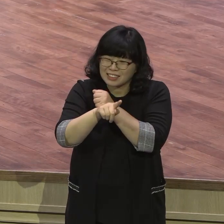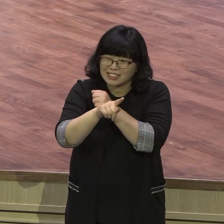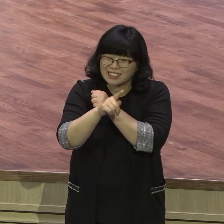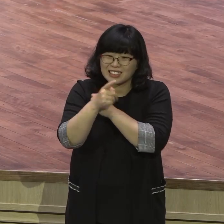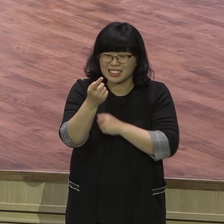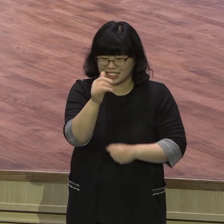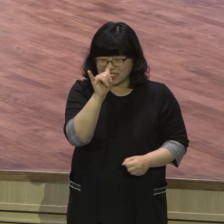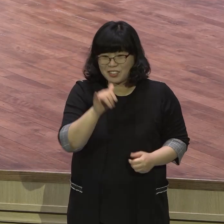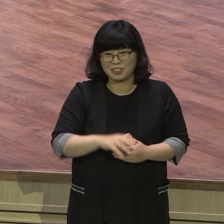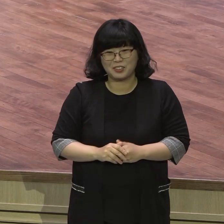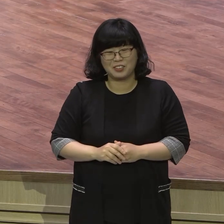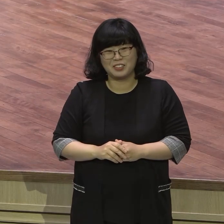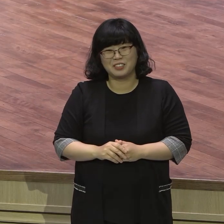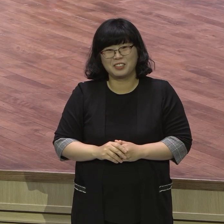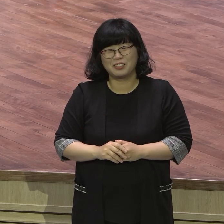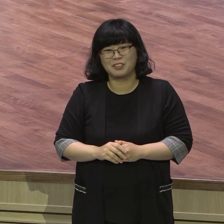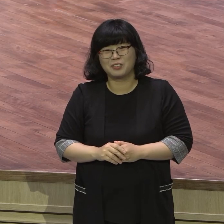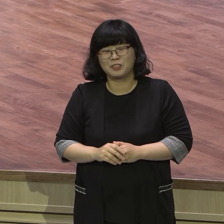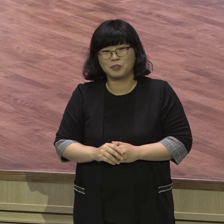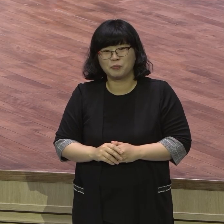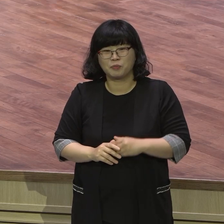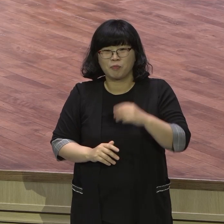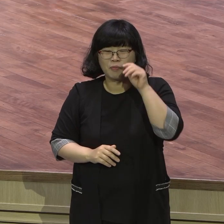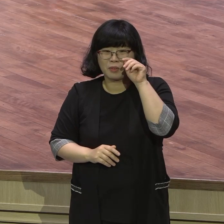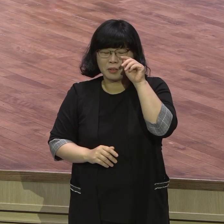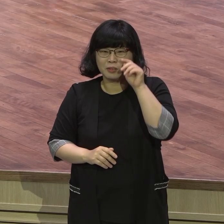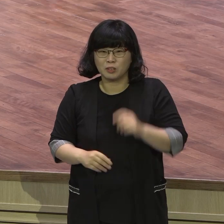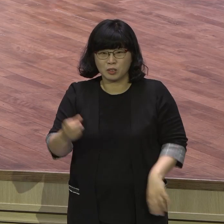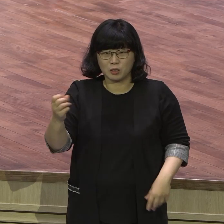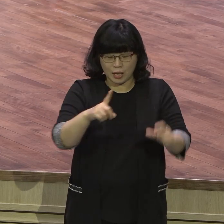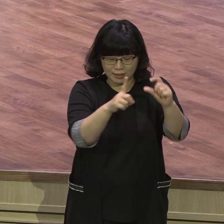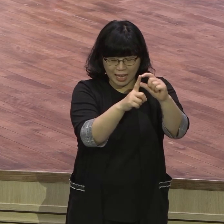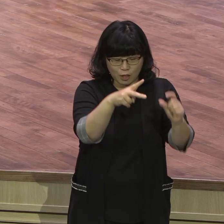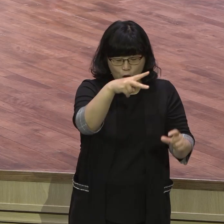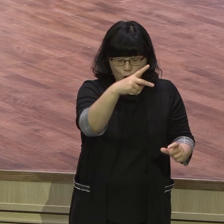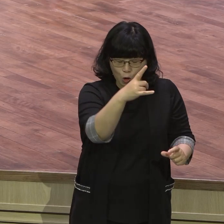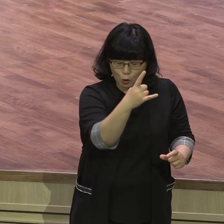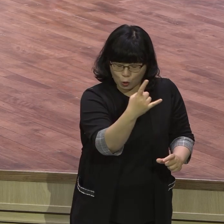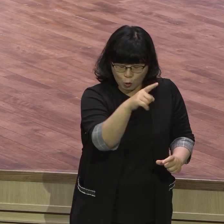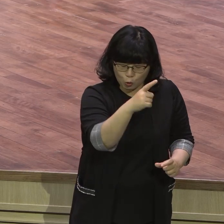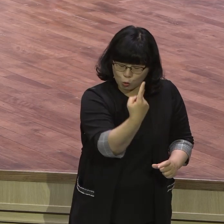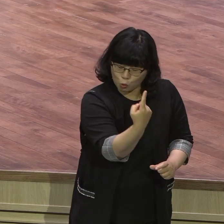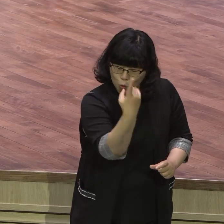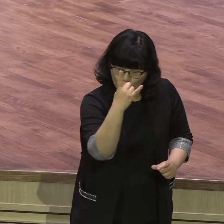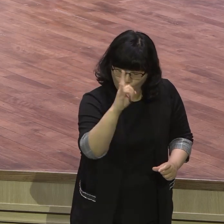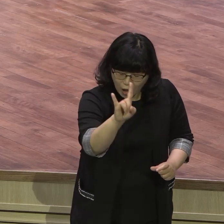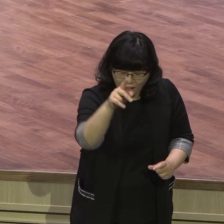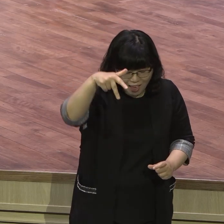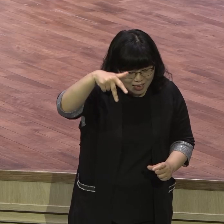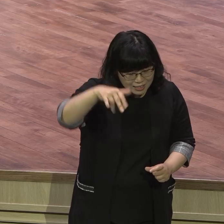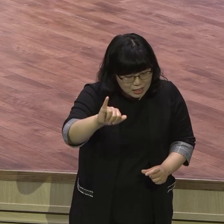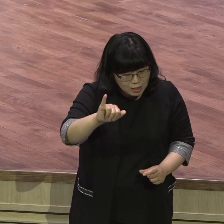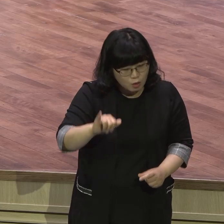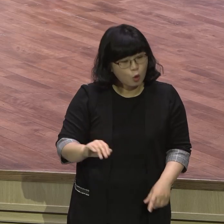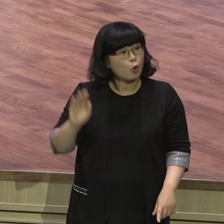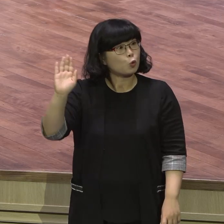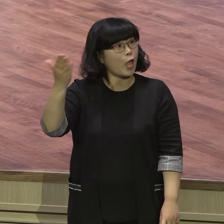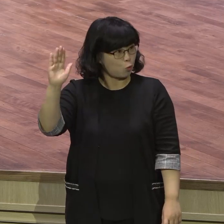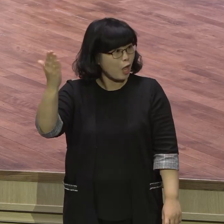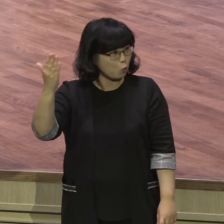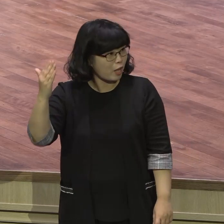그리고 돼지라는 이 말 역시 잘 되어간다는 상태를 돼지 돼지 돼지